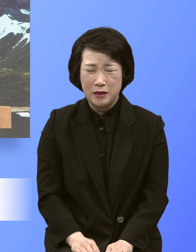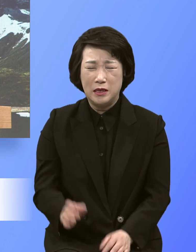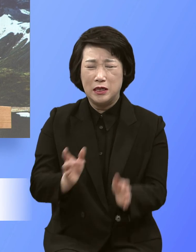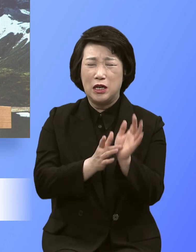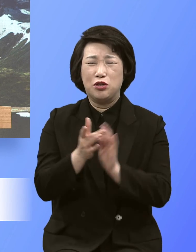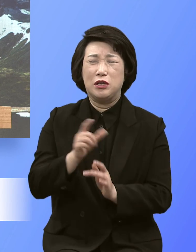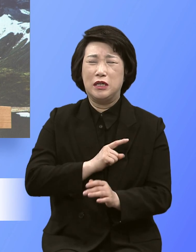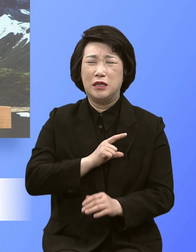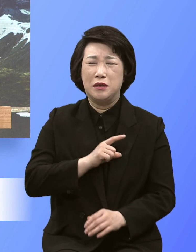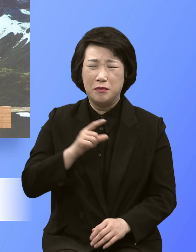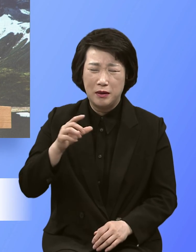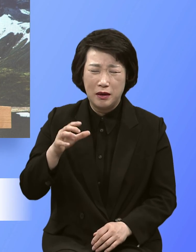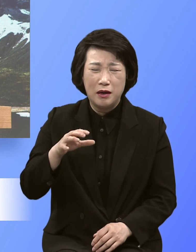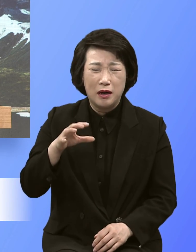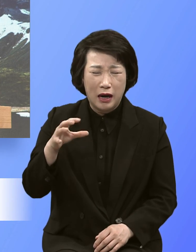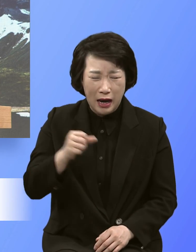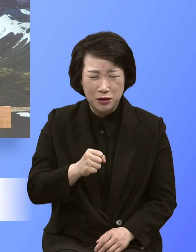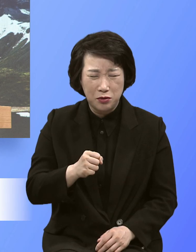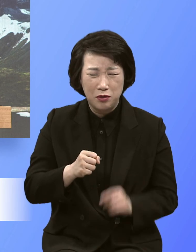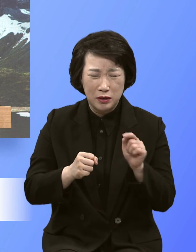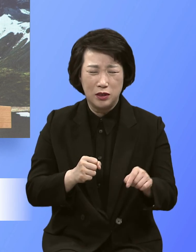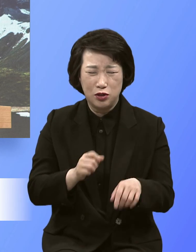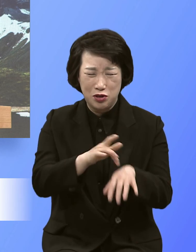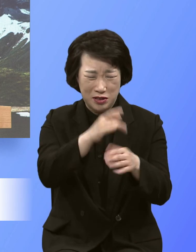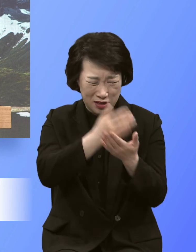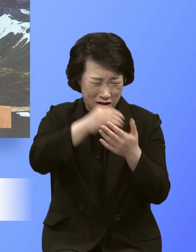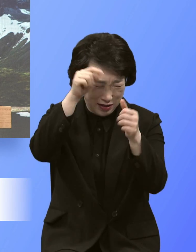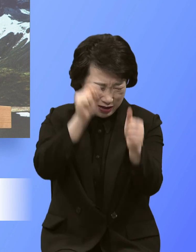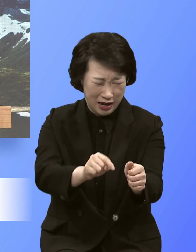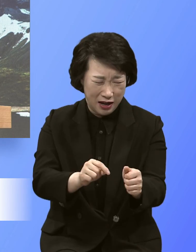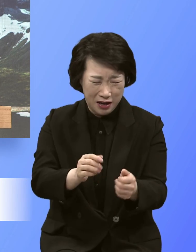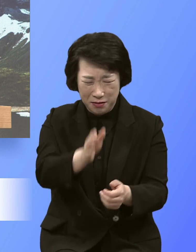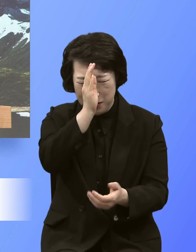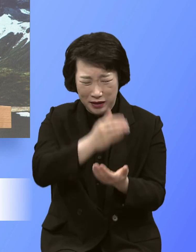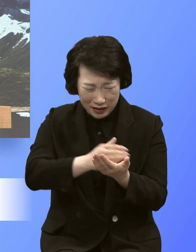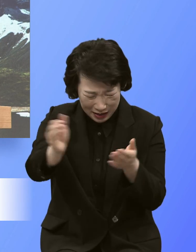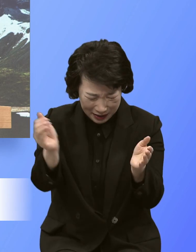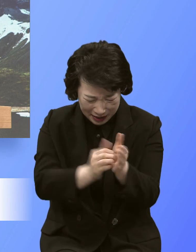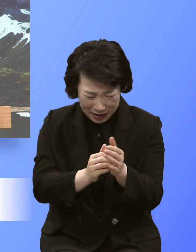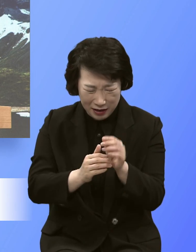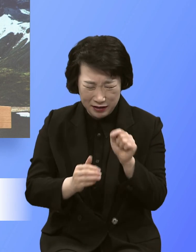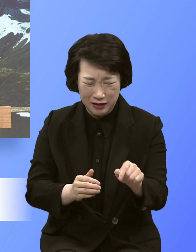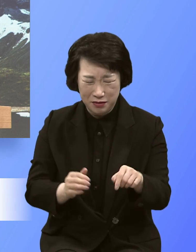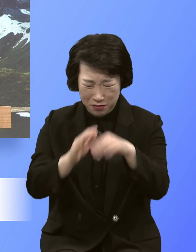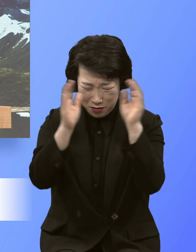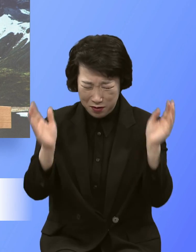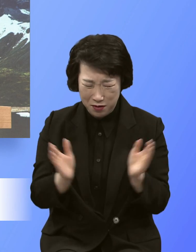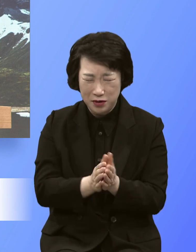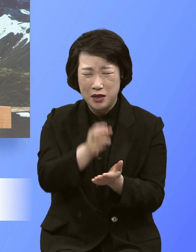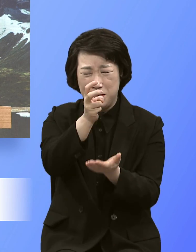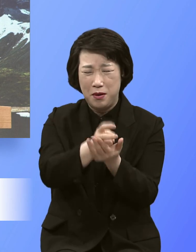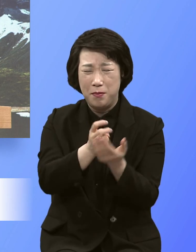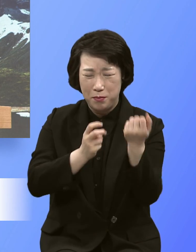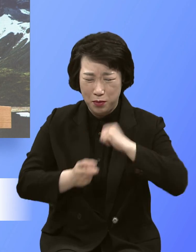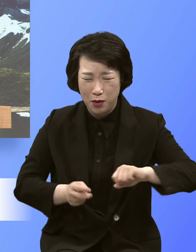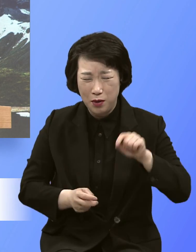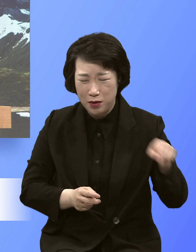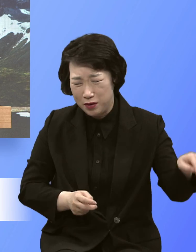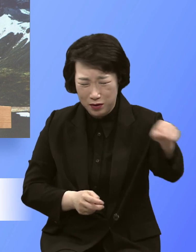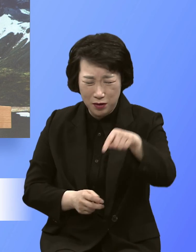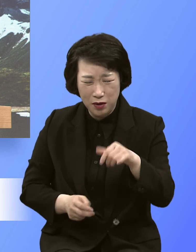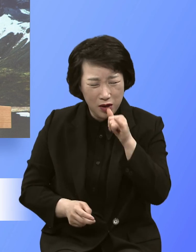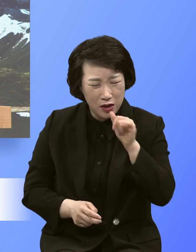예수 이름 앞에 떠나간 귀신아 질병아 모든 질서